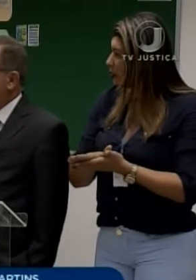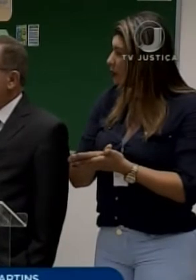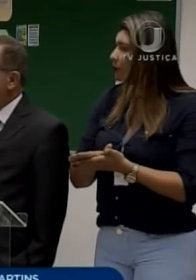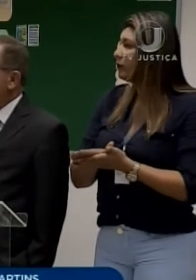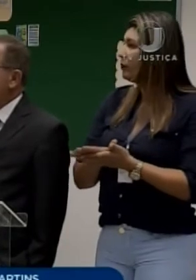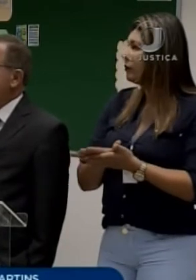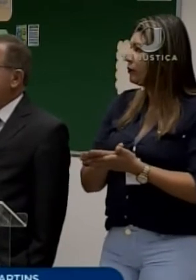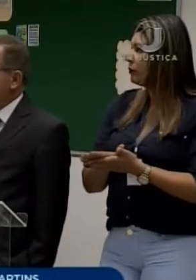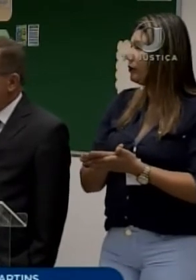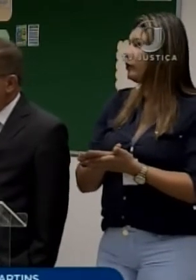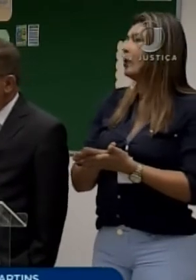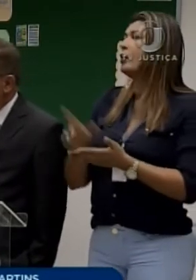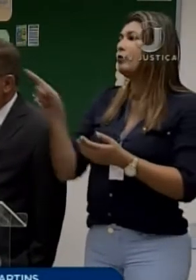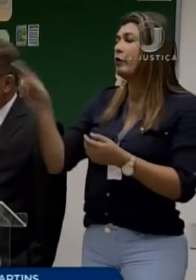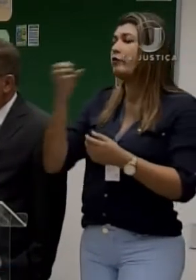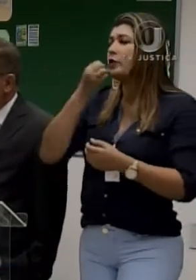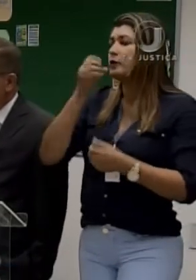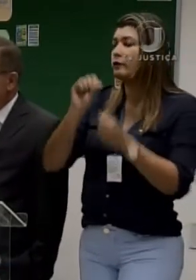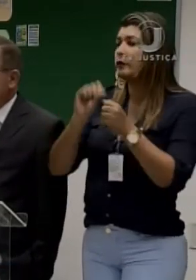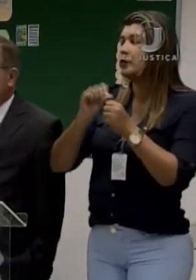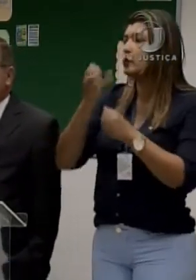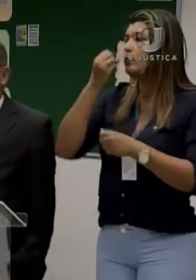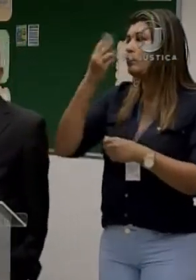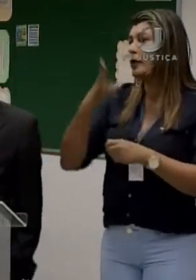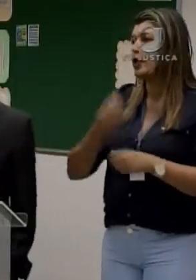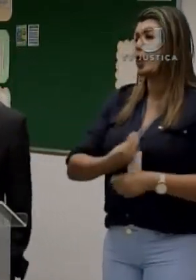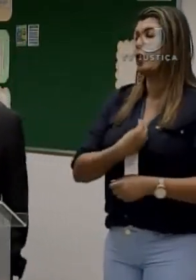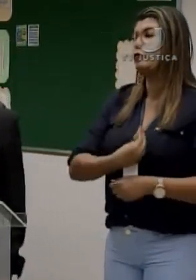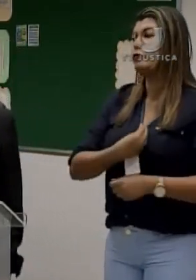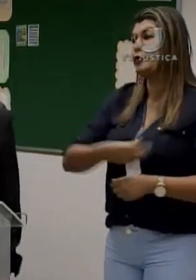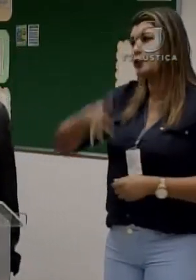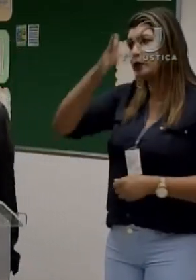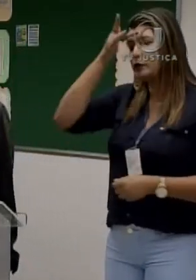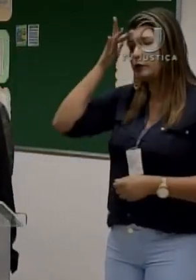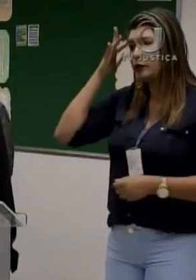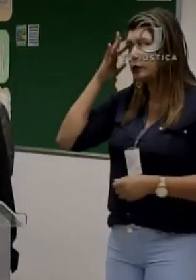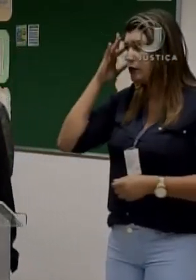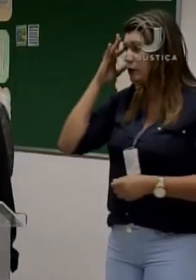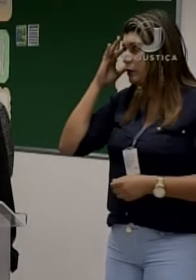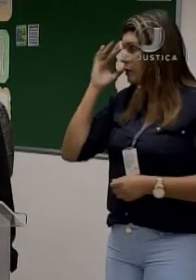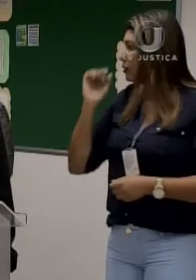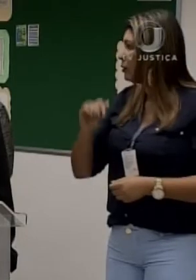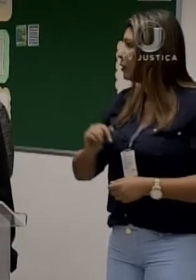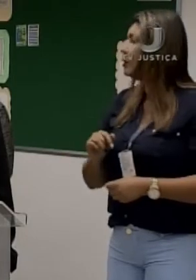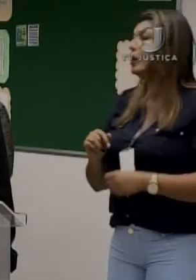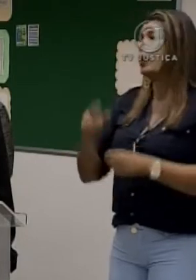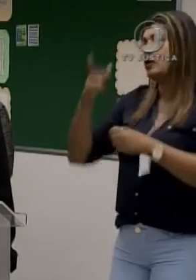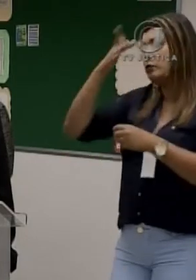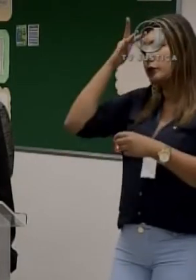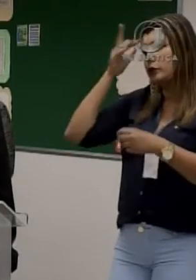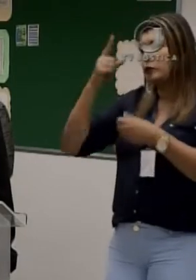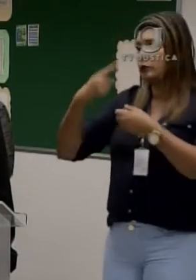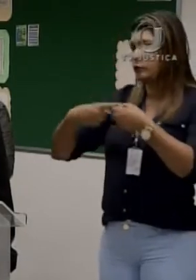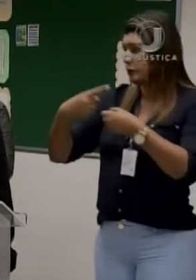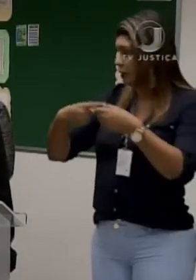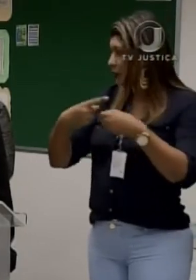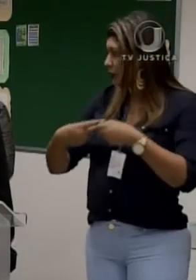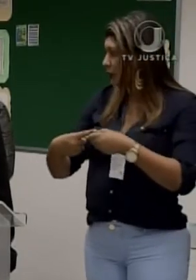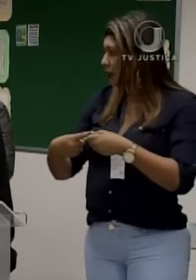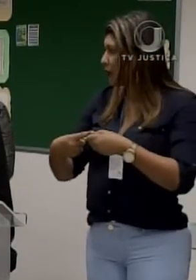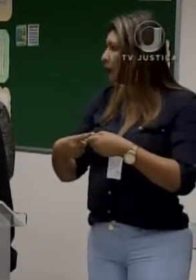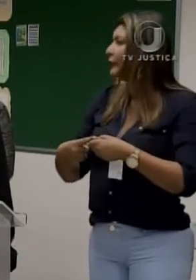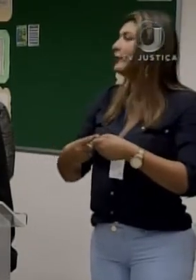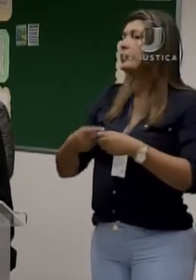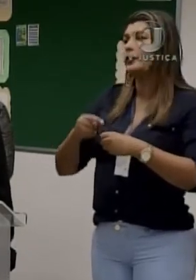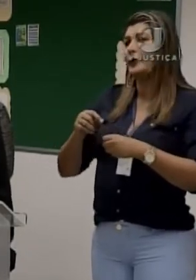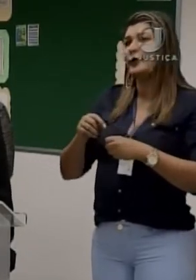a vida de muitas pessoas. As pessoas que buscam o Tribunal da Cidadania buscam resolver